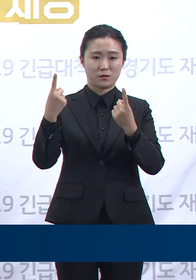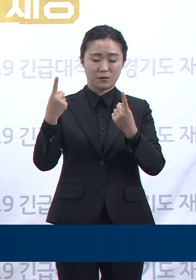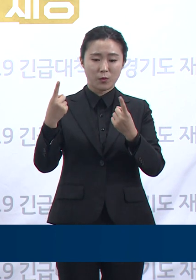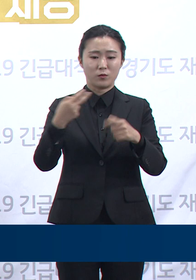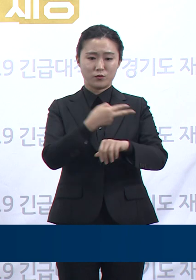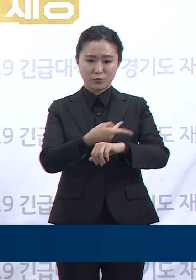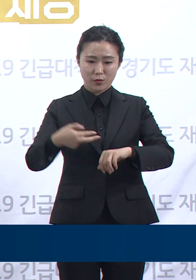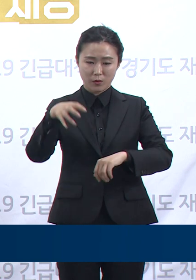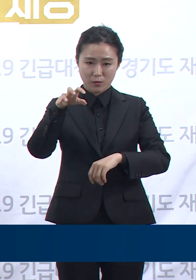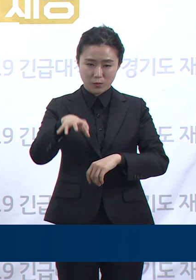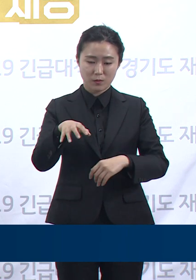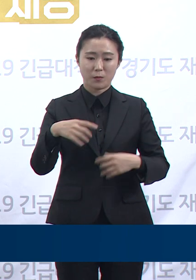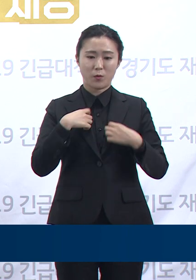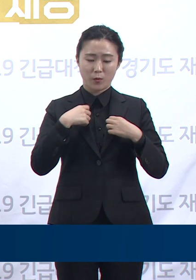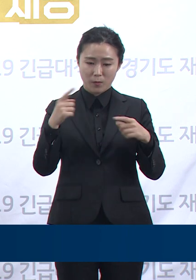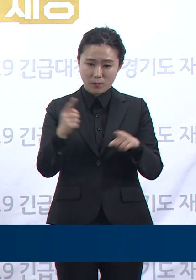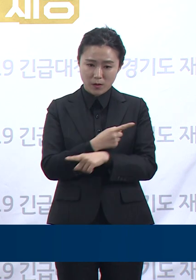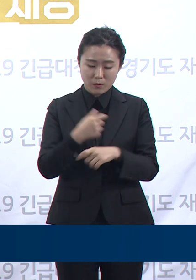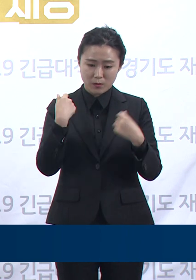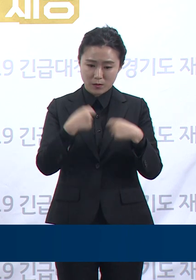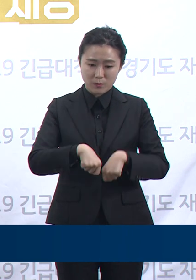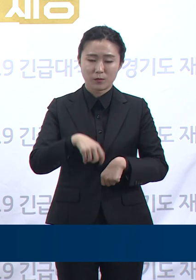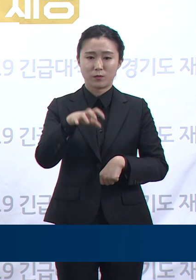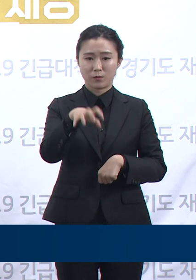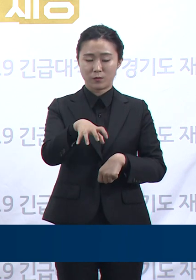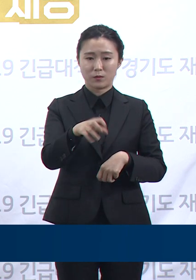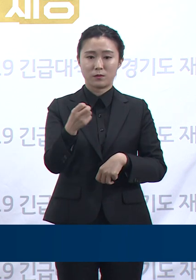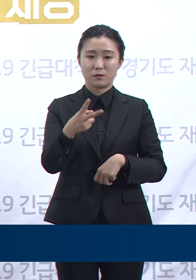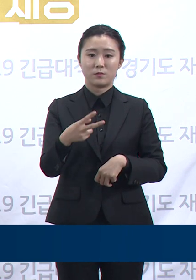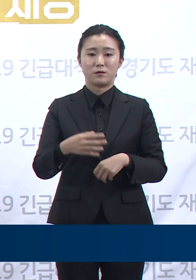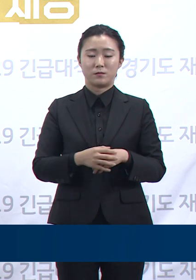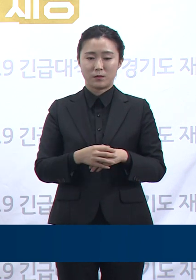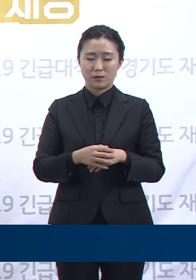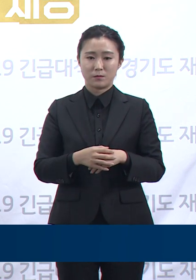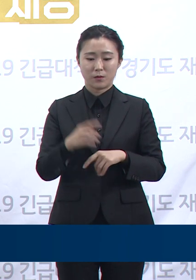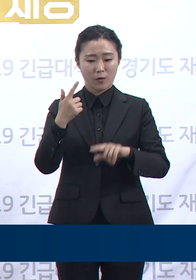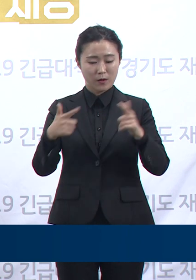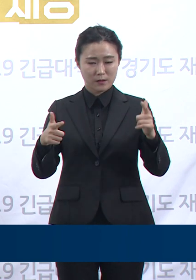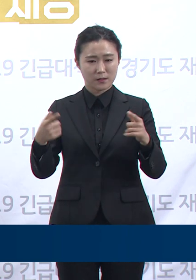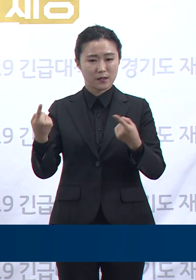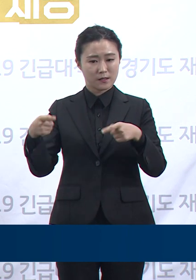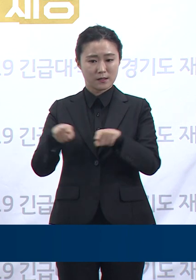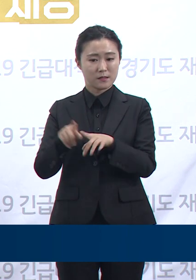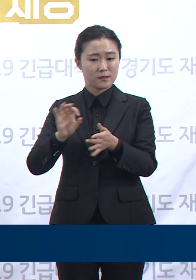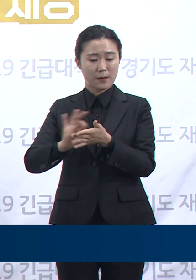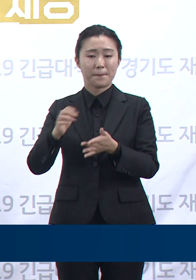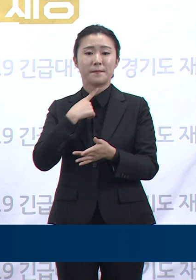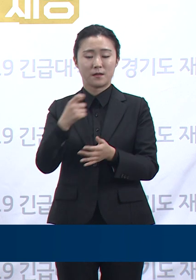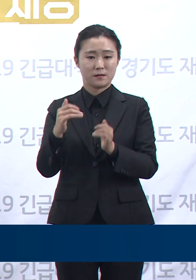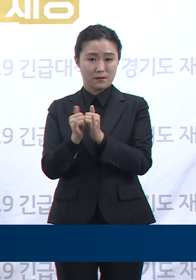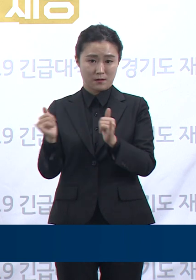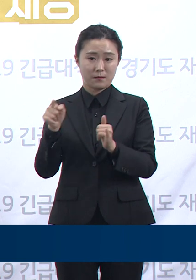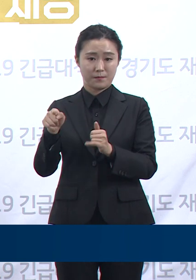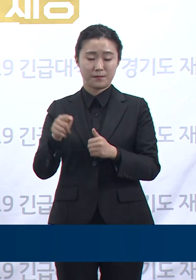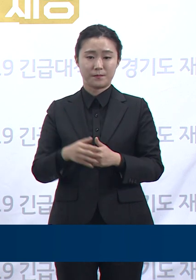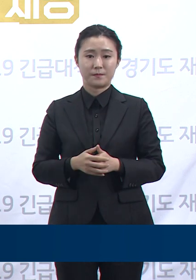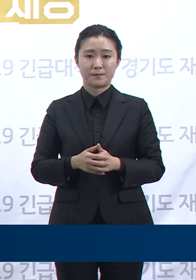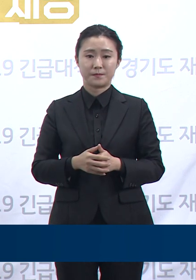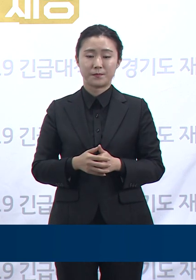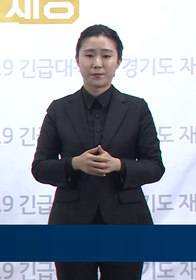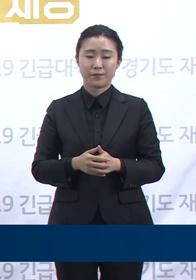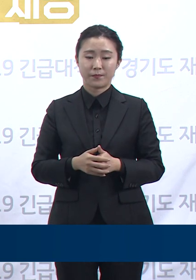사람이었습니다. 현재 10월 4일과 10월 6일에 탈의실과 락커룸을 이용했던 여성 회원 및